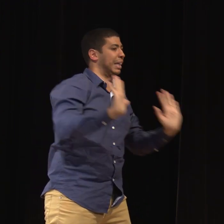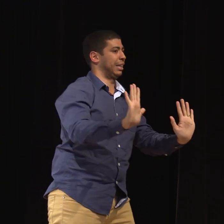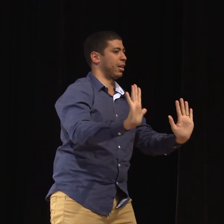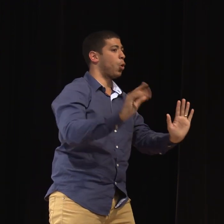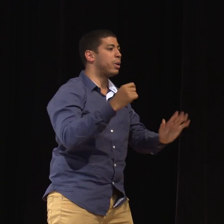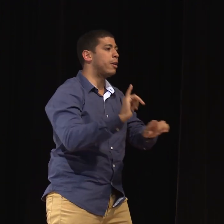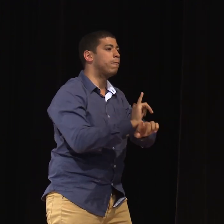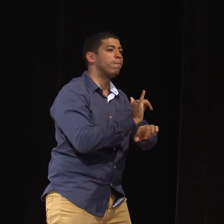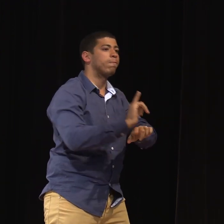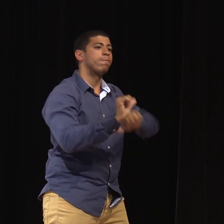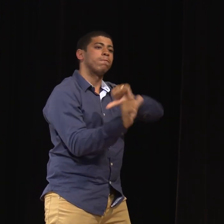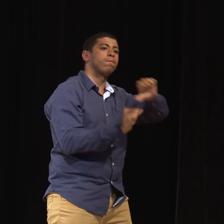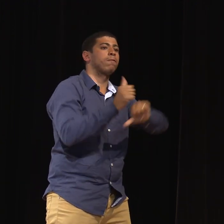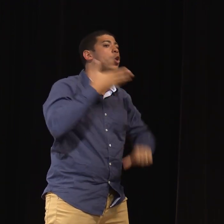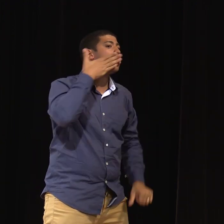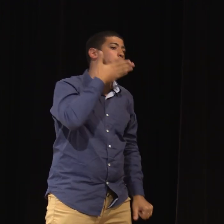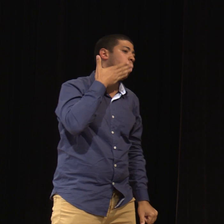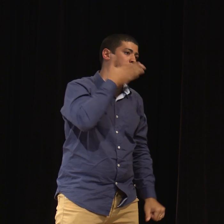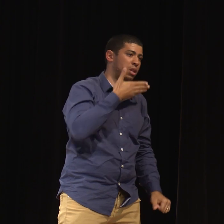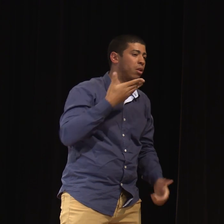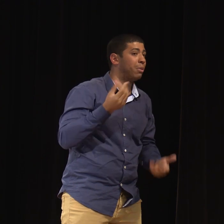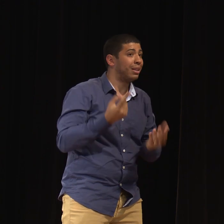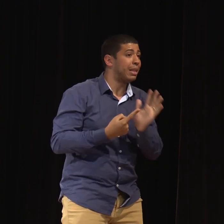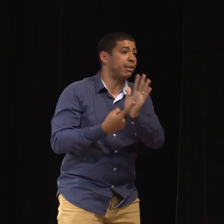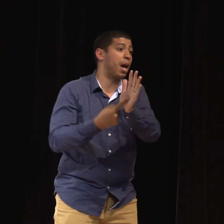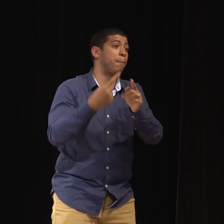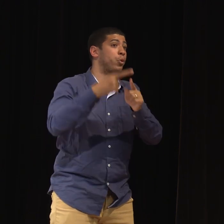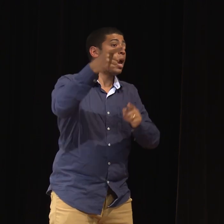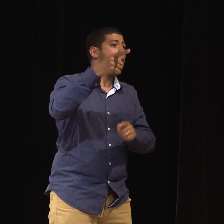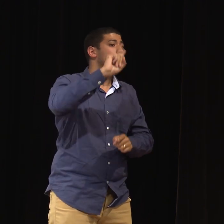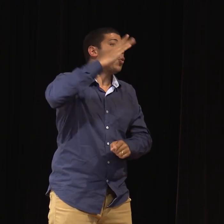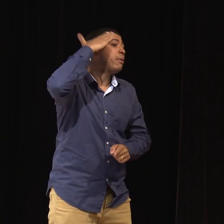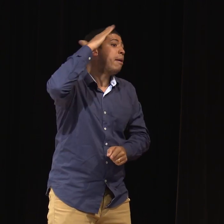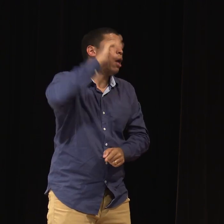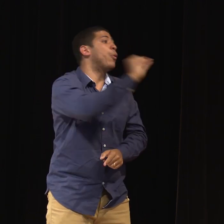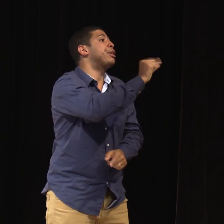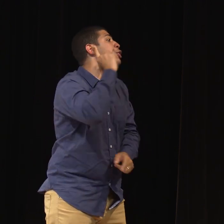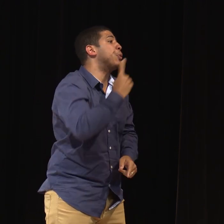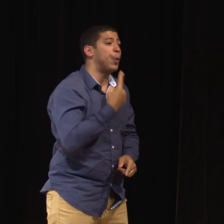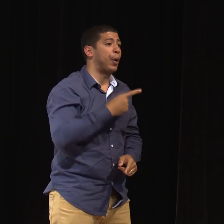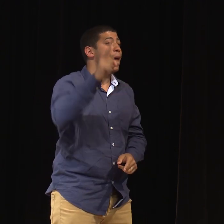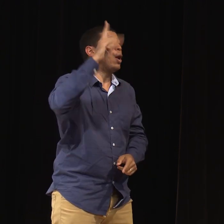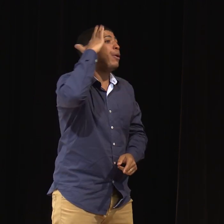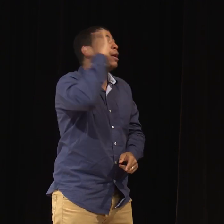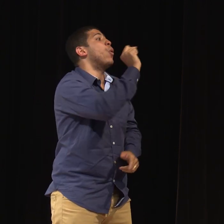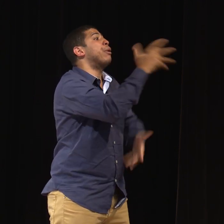sai daqui, eu não quero saber, e desistir de mim. Mas não, eles utilizaram uma estratégia, tem um discurso. E aí, quem é o